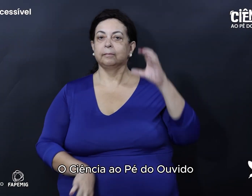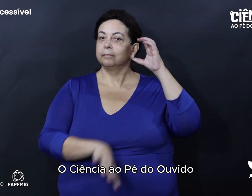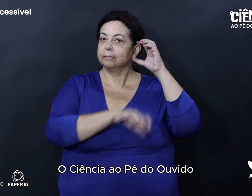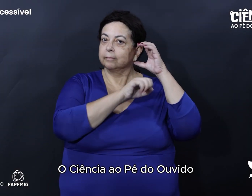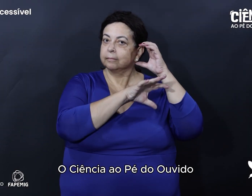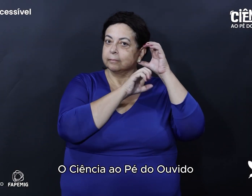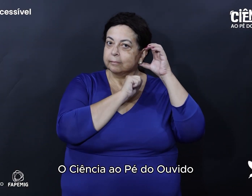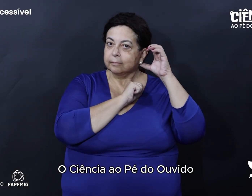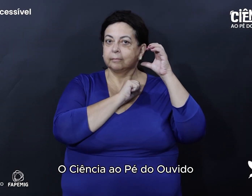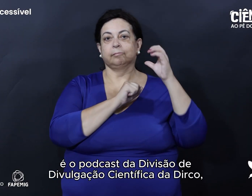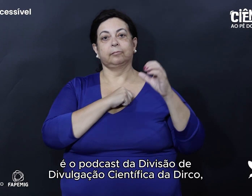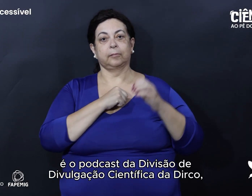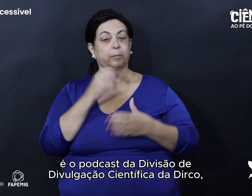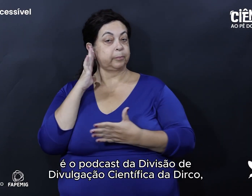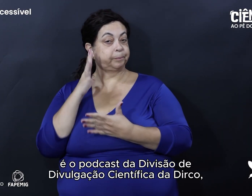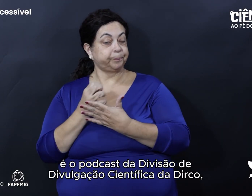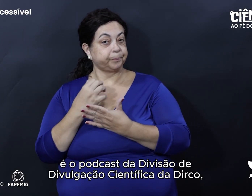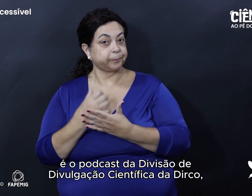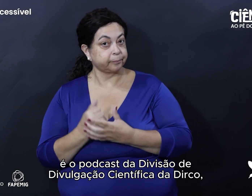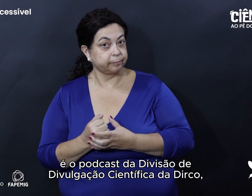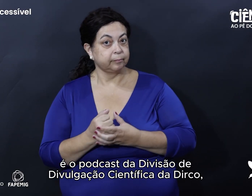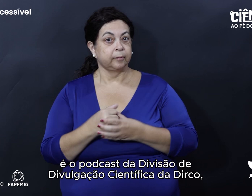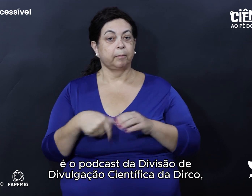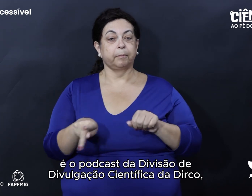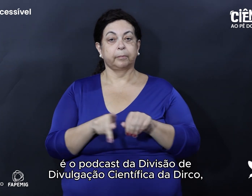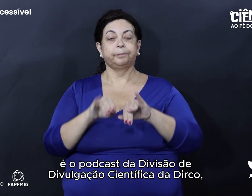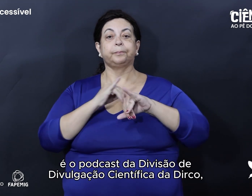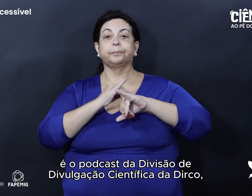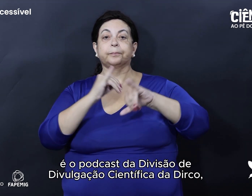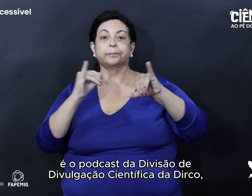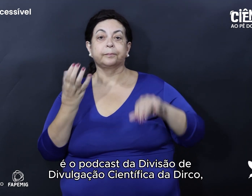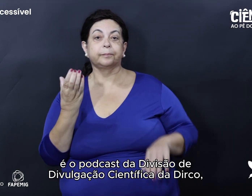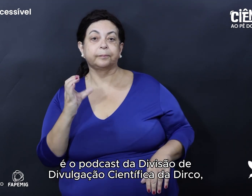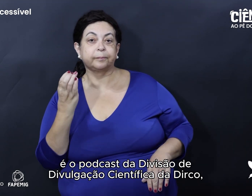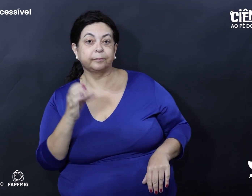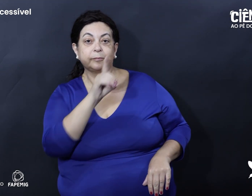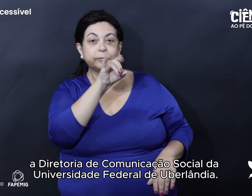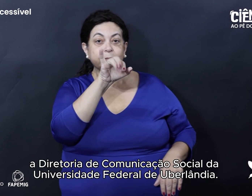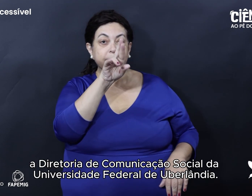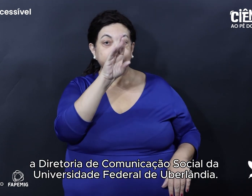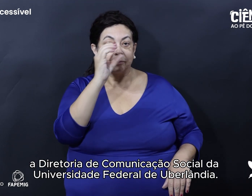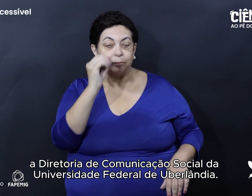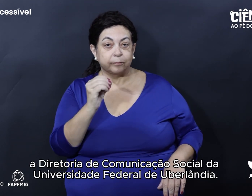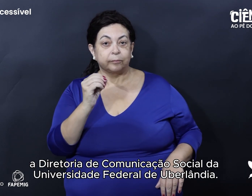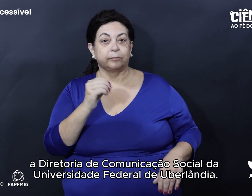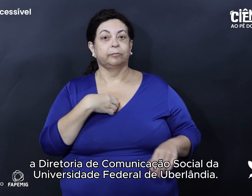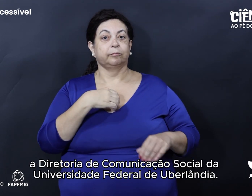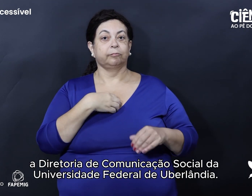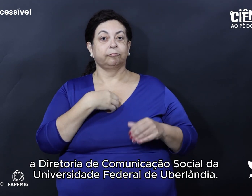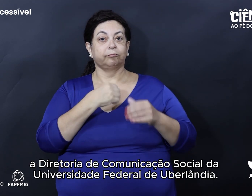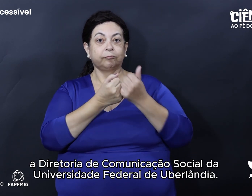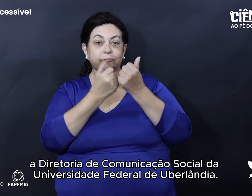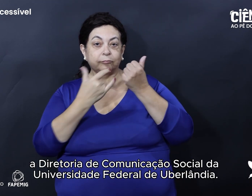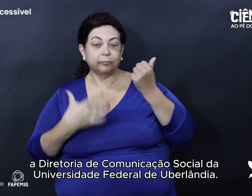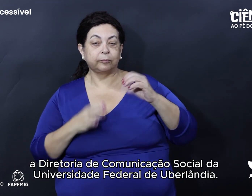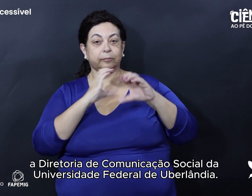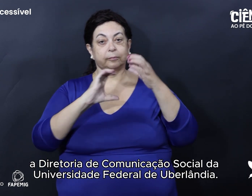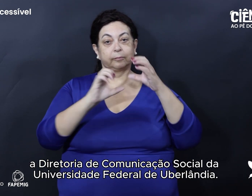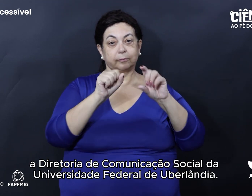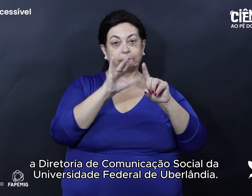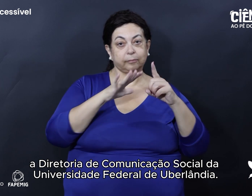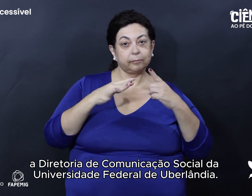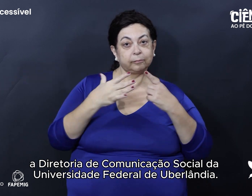O Ciência ao Pé do Ouvido é o podcast da Divisão de Divulgação Científica da DIRCO, a Diretoria de Comunicação Social